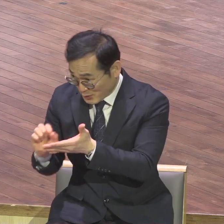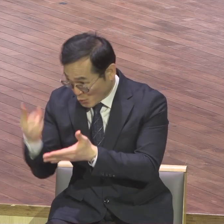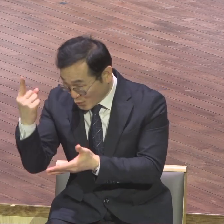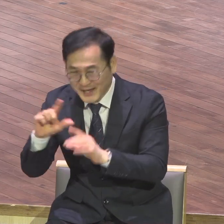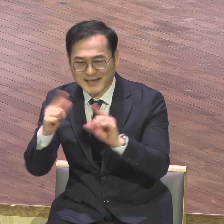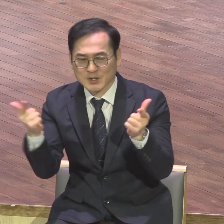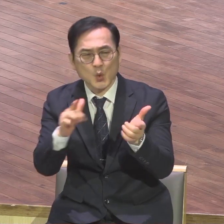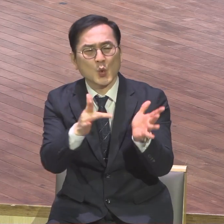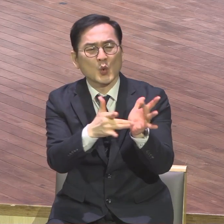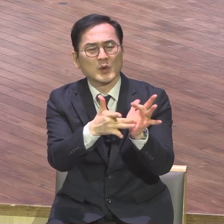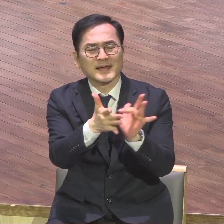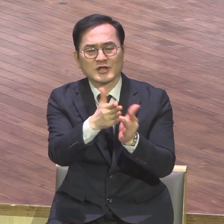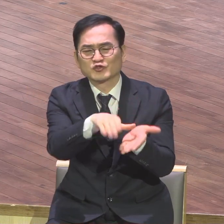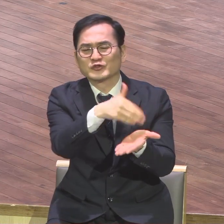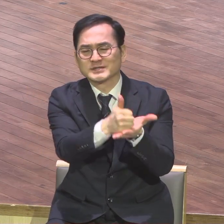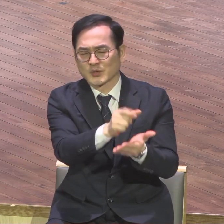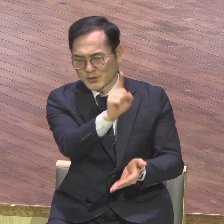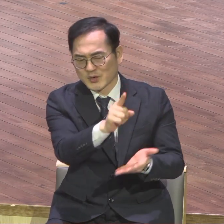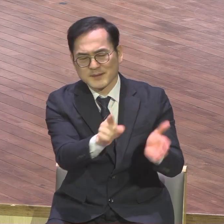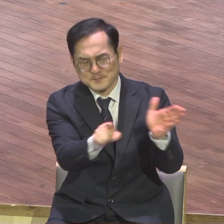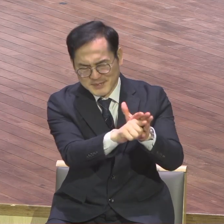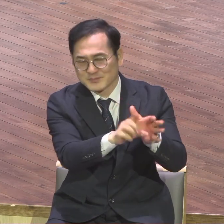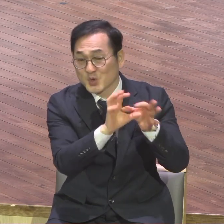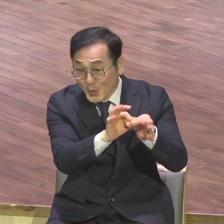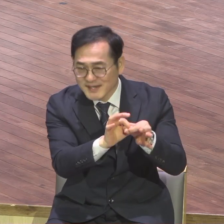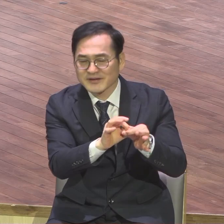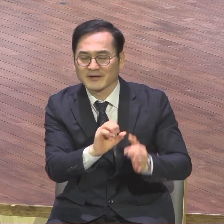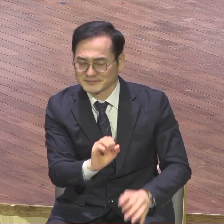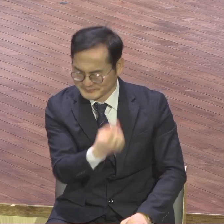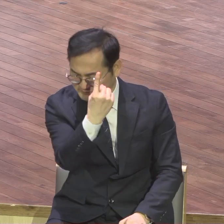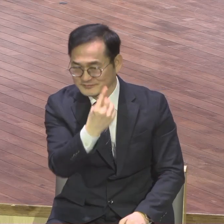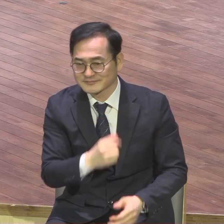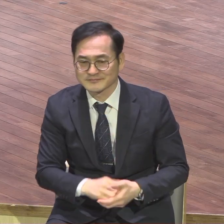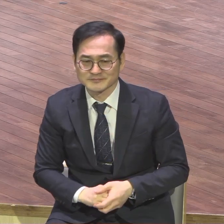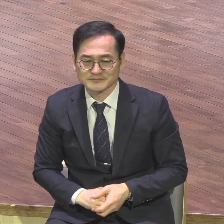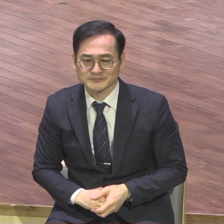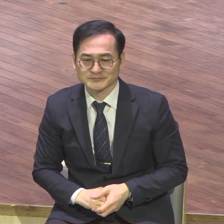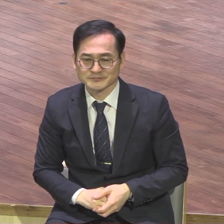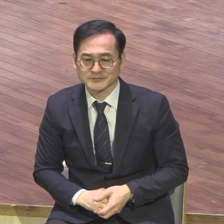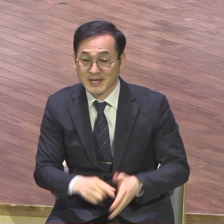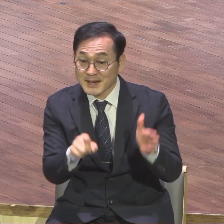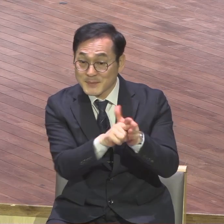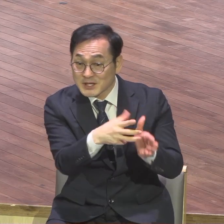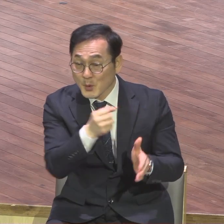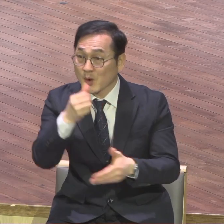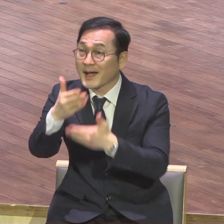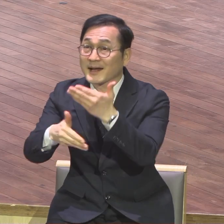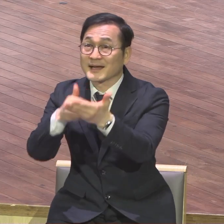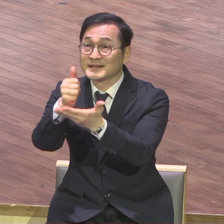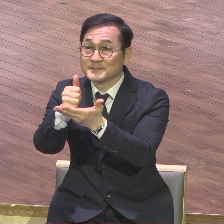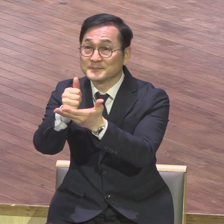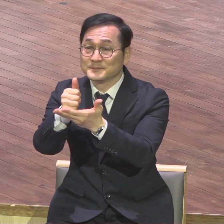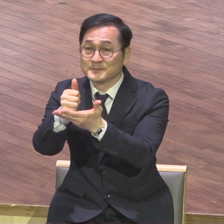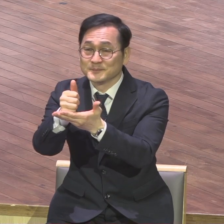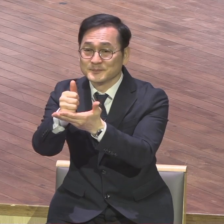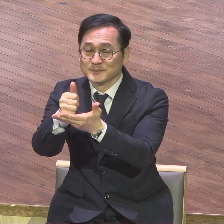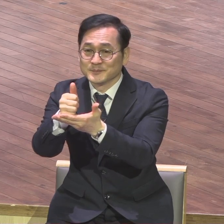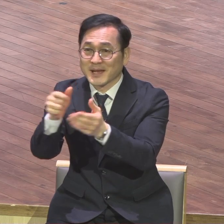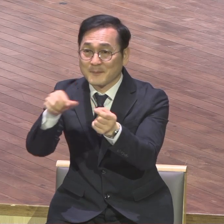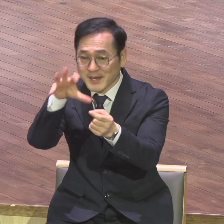아니요 오직 그리스도를 믿음으로 말미암은 것이니 곧 믿음으로 하나님께서 난